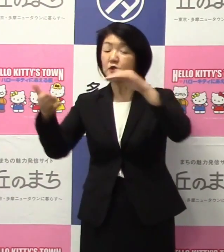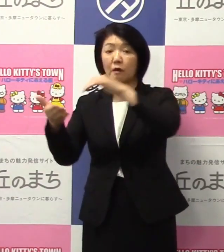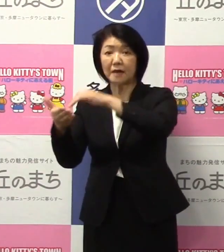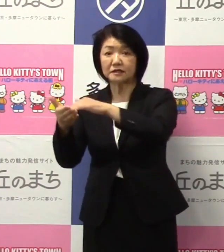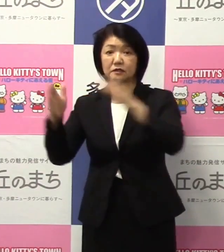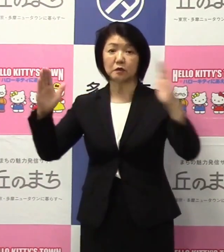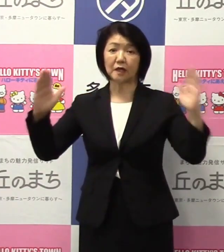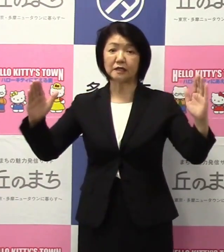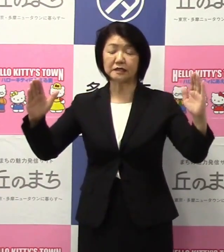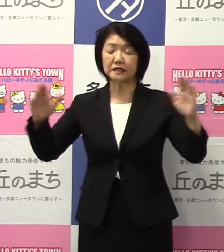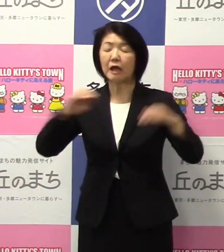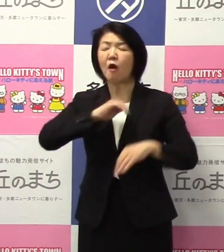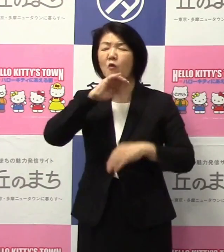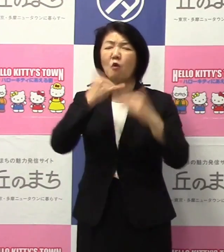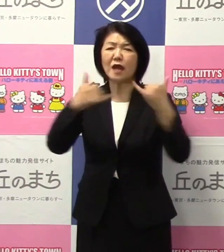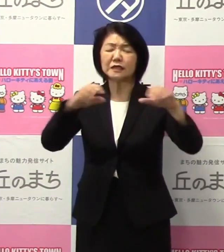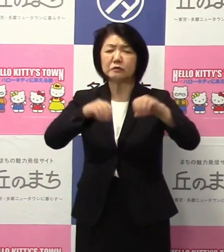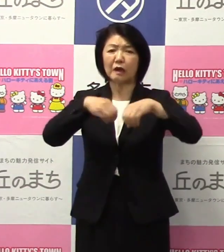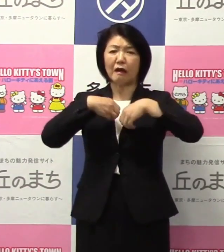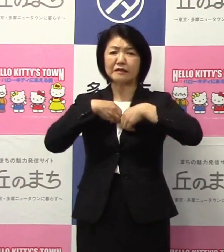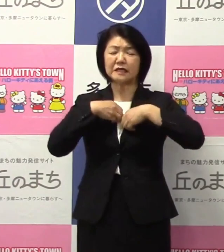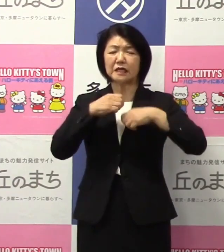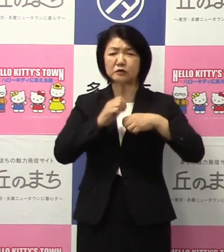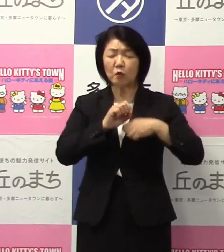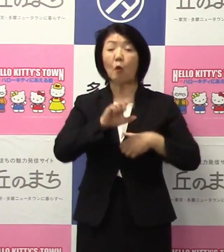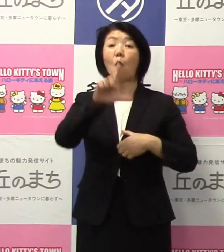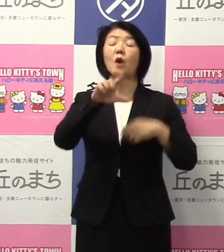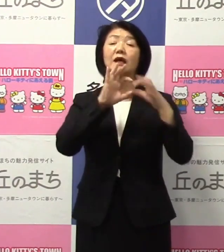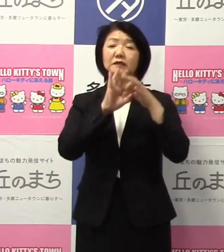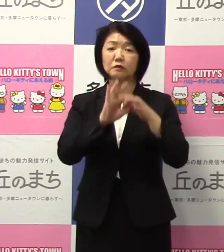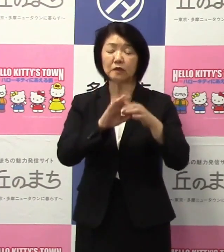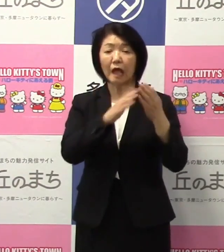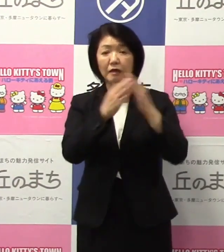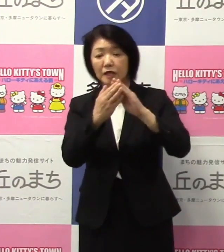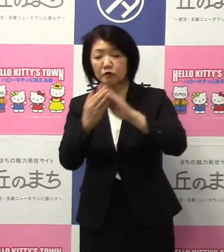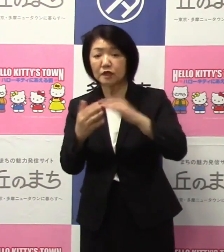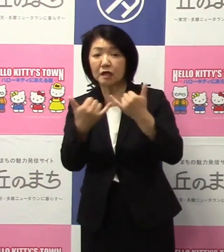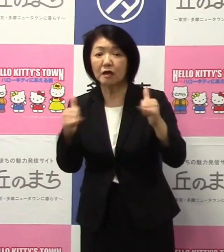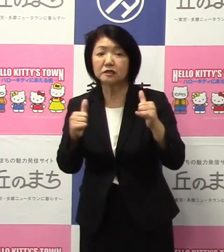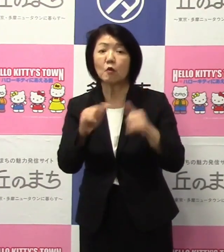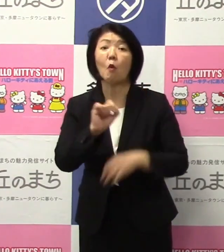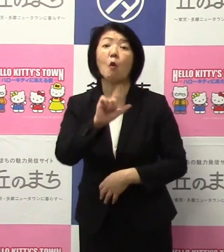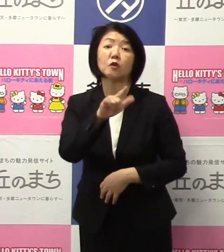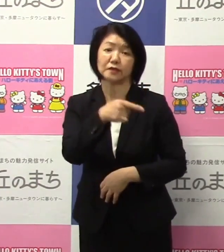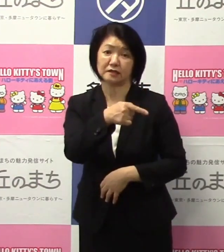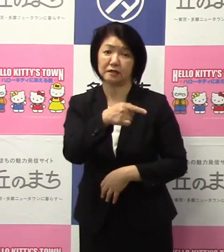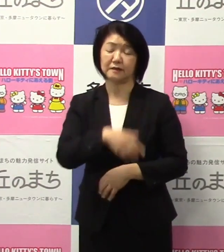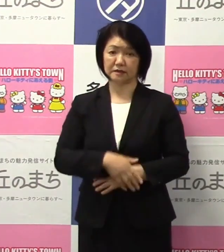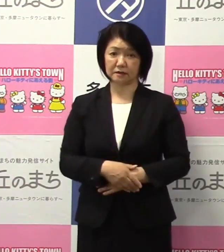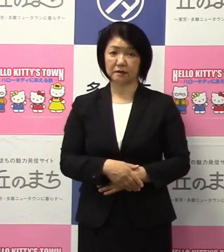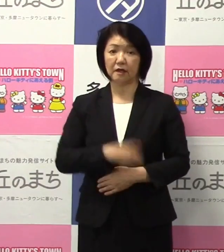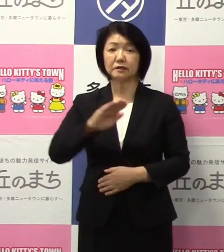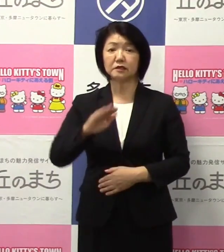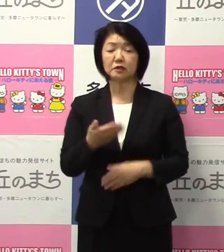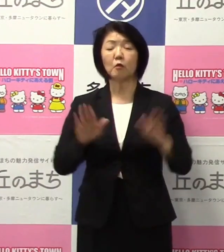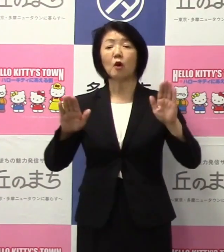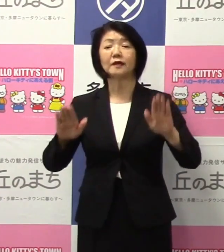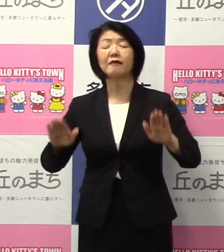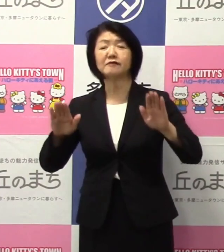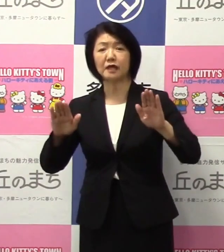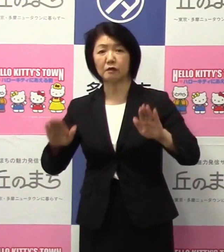者の罹患も多かったことから死亡者数も多くなっています。しかし現在